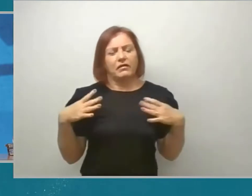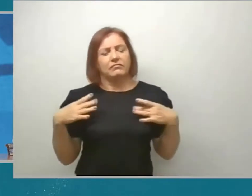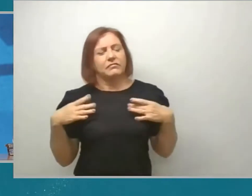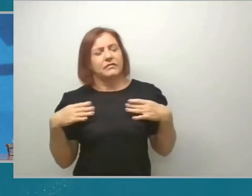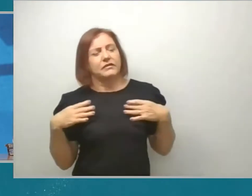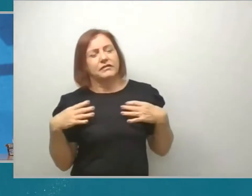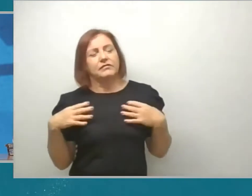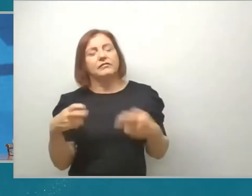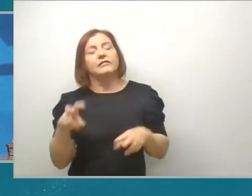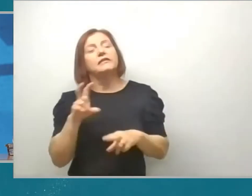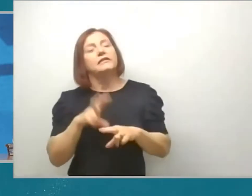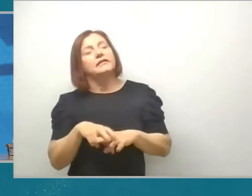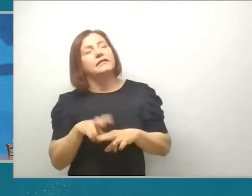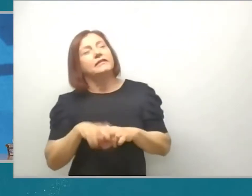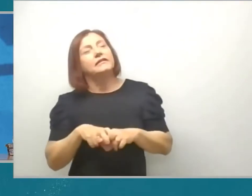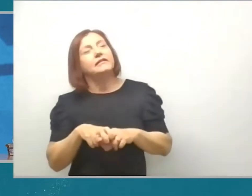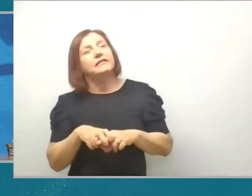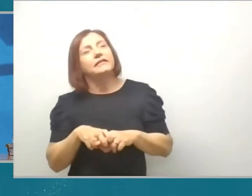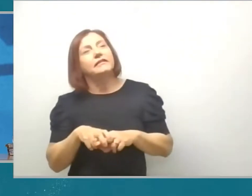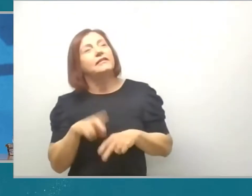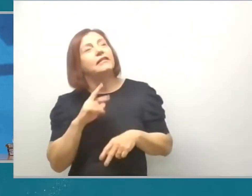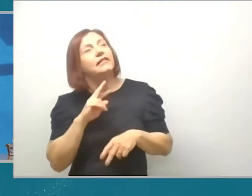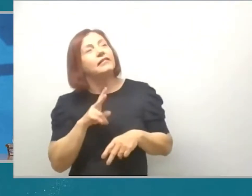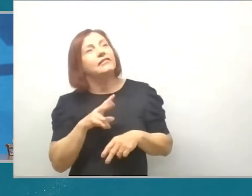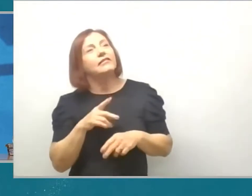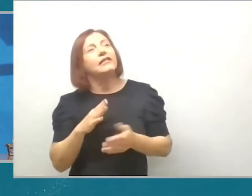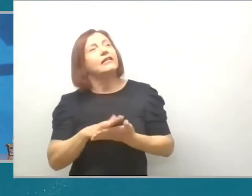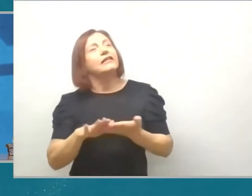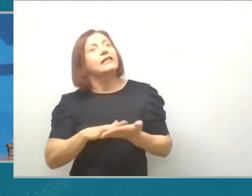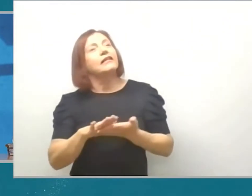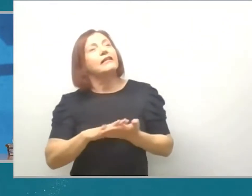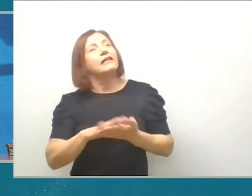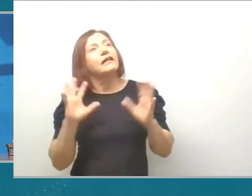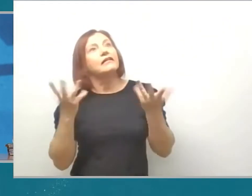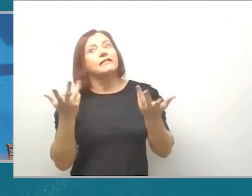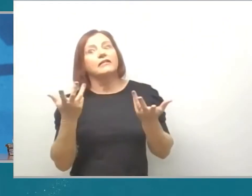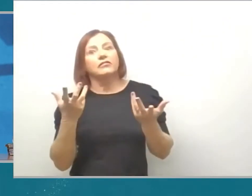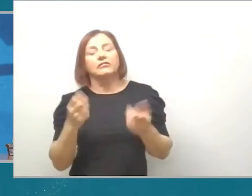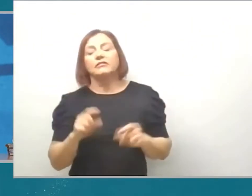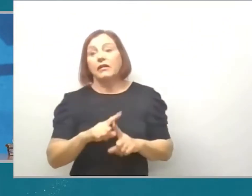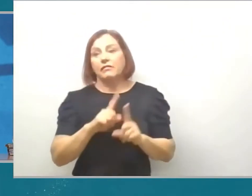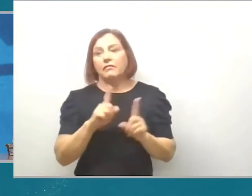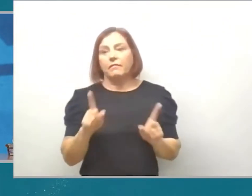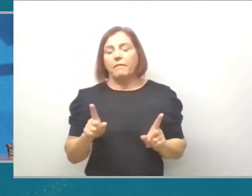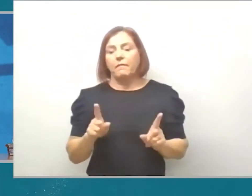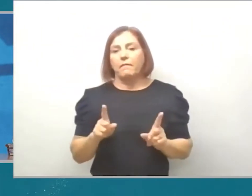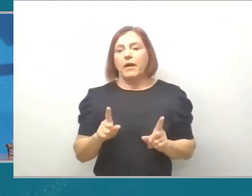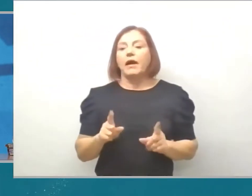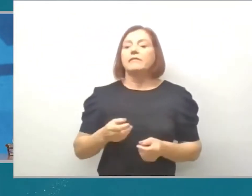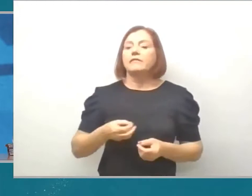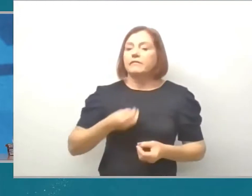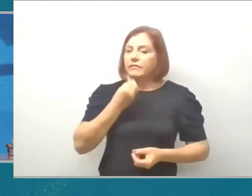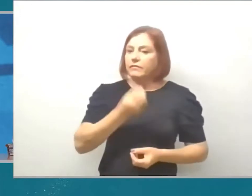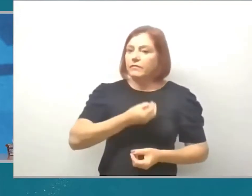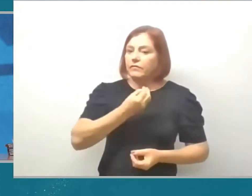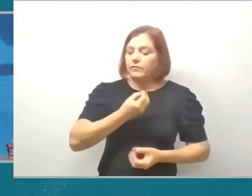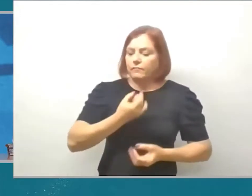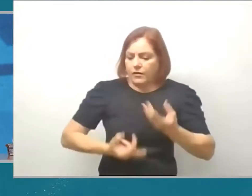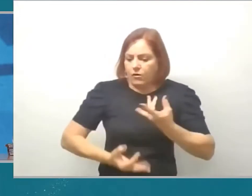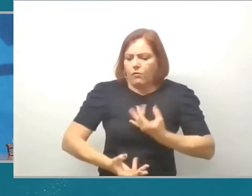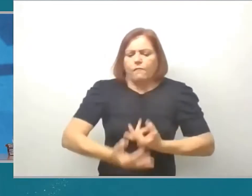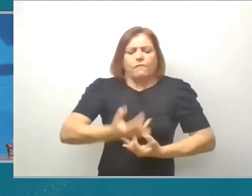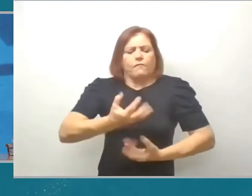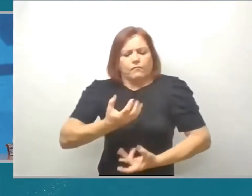Amém? Vamos conviver com esse fogo que arde que no meio nosso,